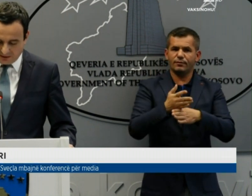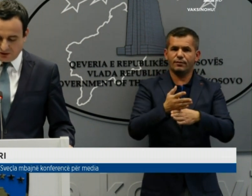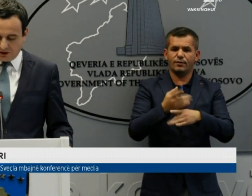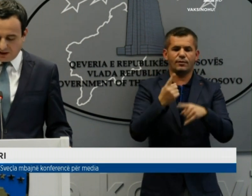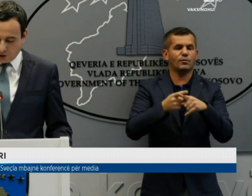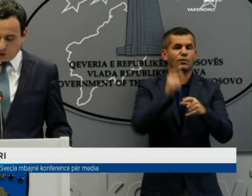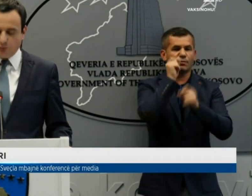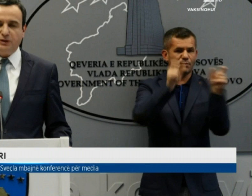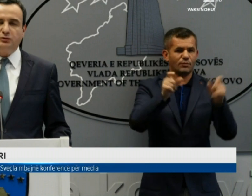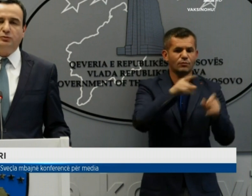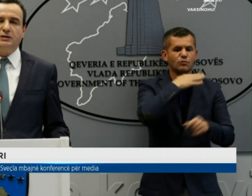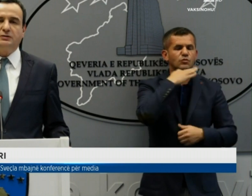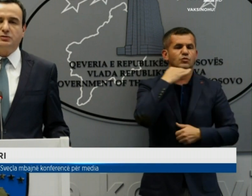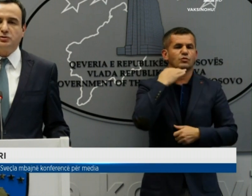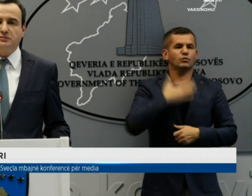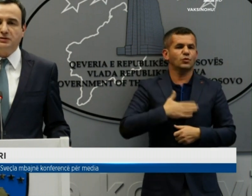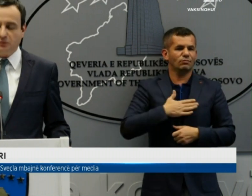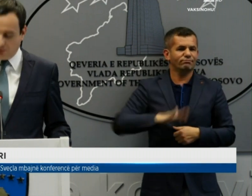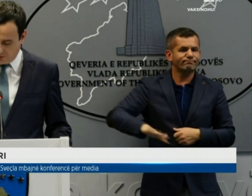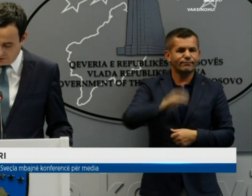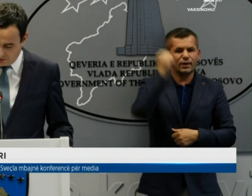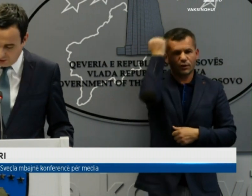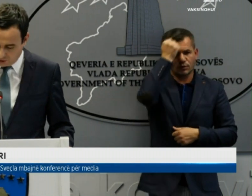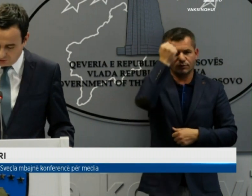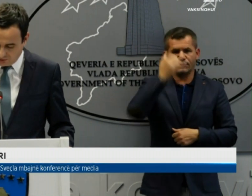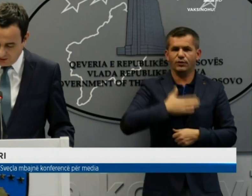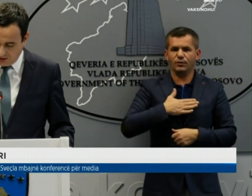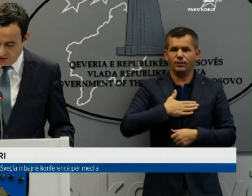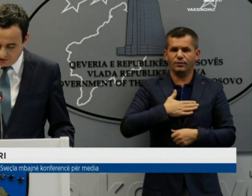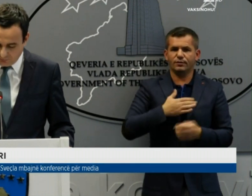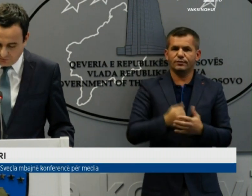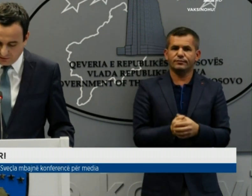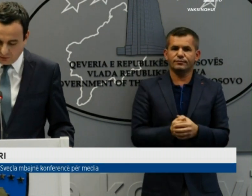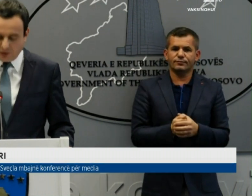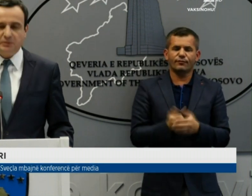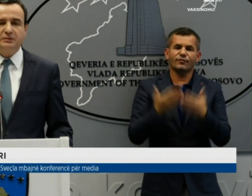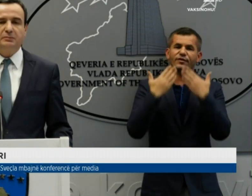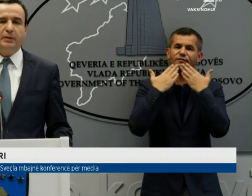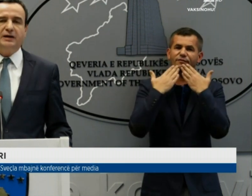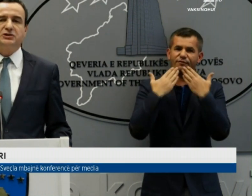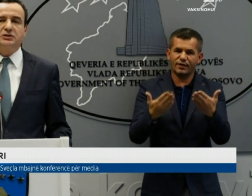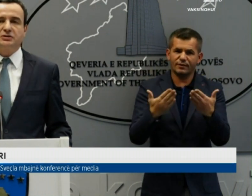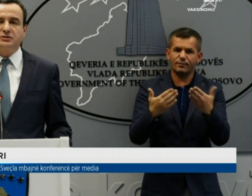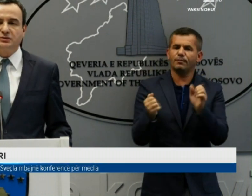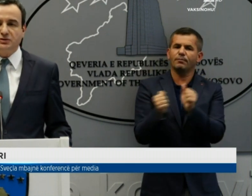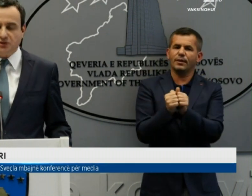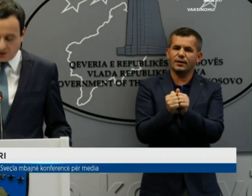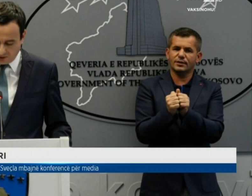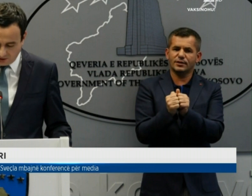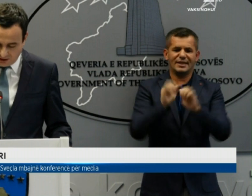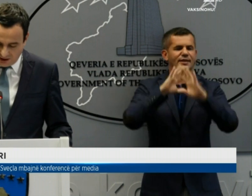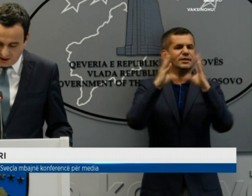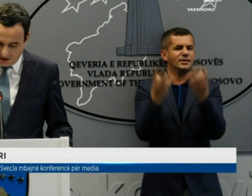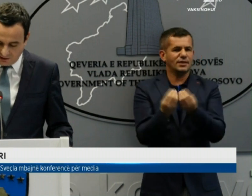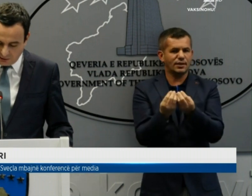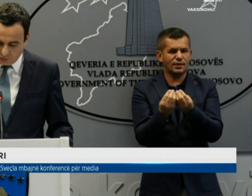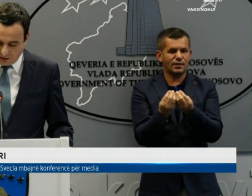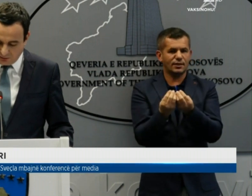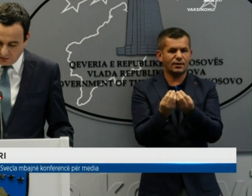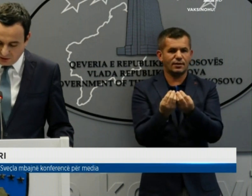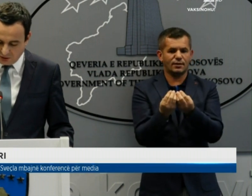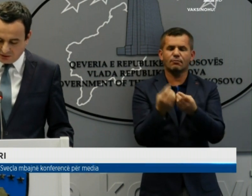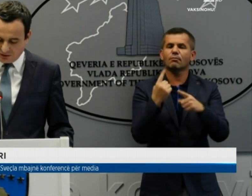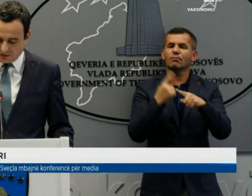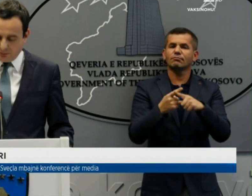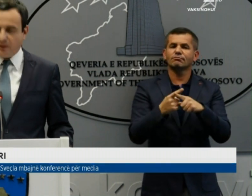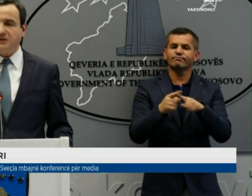ata që kaq shumë po e duan Kosovën tonë të dashur. Leti falenderojmë bashk të gjithë e leti jemi